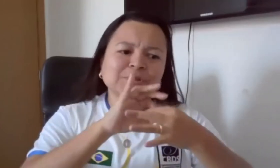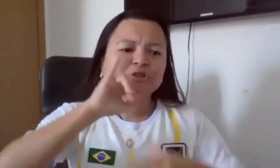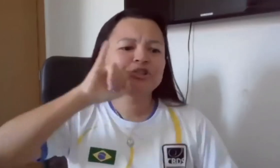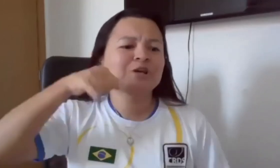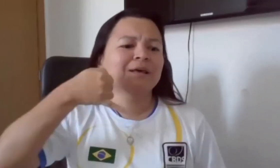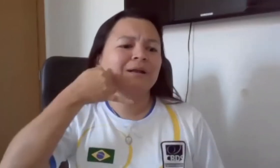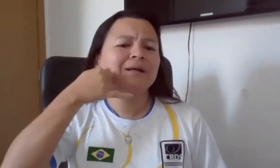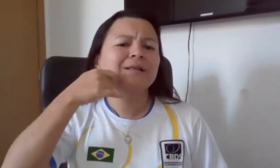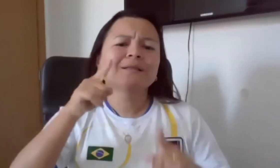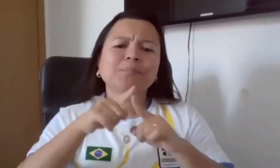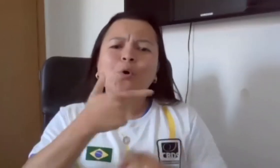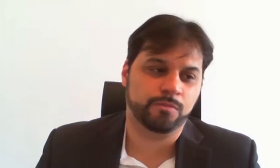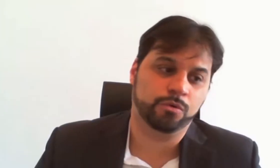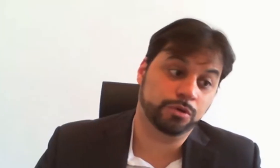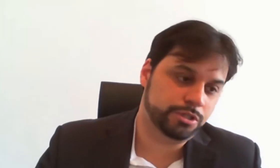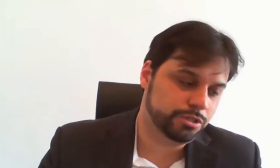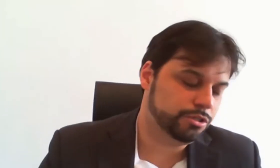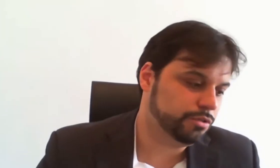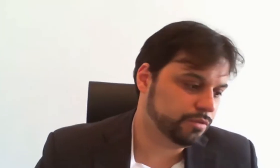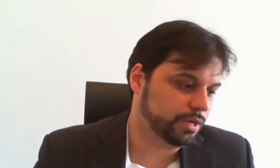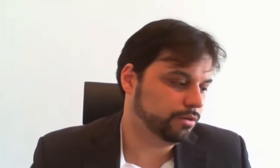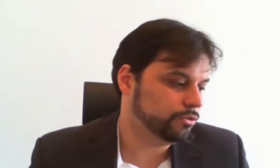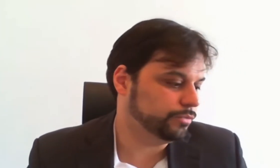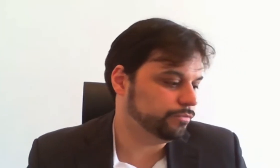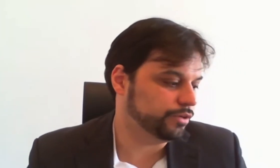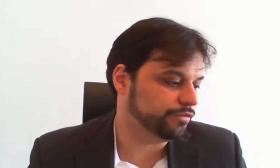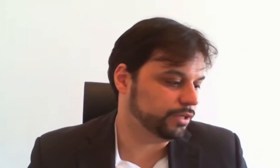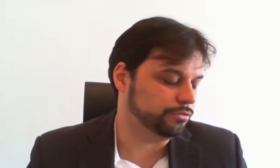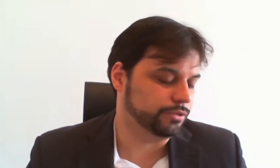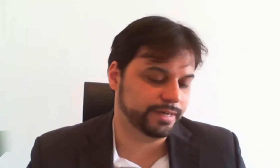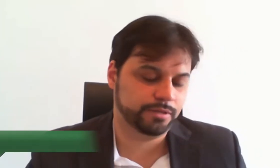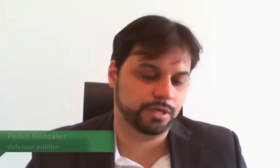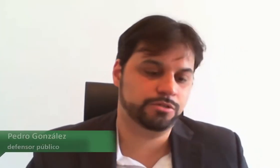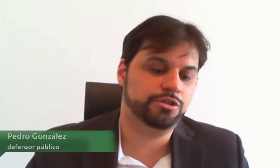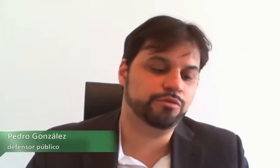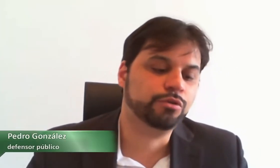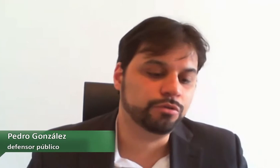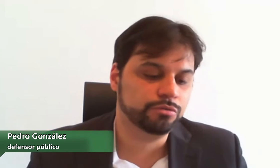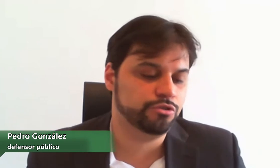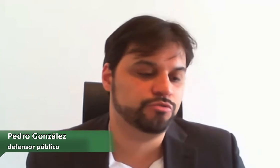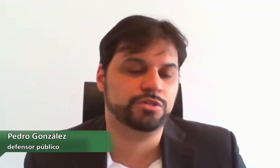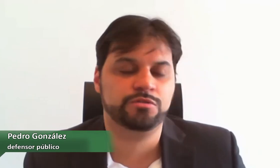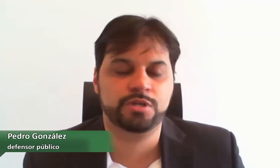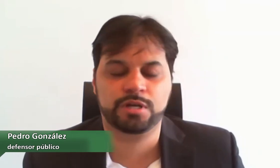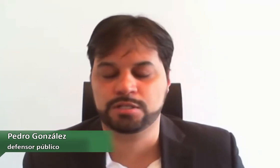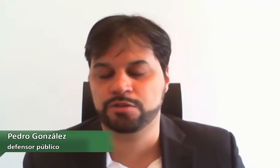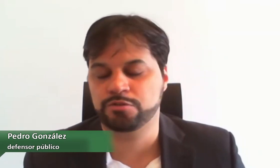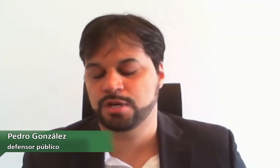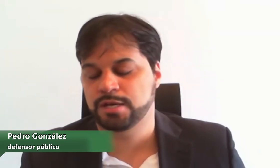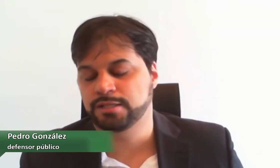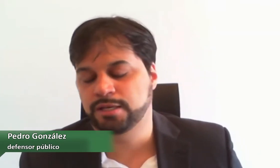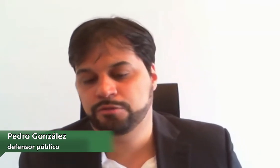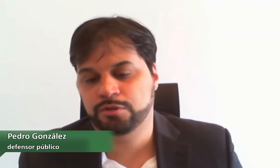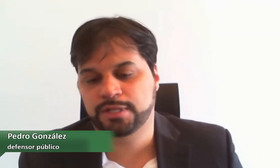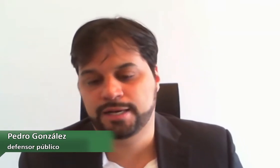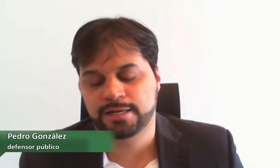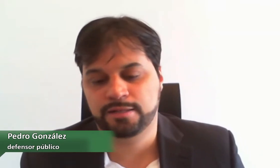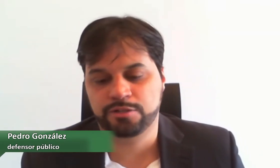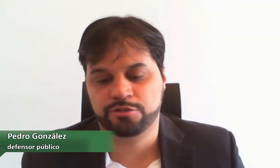acessibilidade para todos. Hoje a gente tem, como eu vinha falando, né, que a gente evoluiu nos últimos anos em relação a isso dentro da instituição.